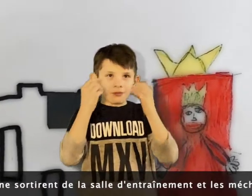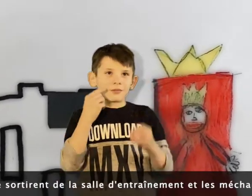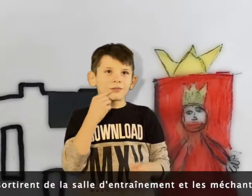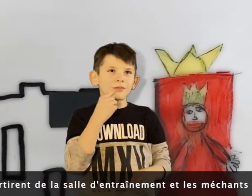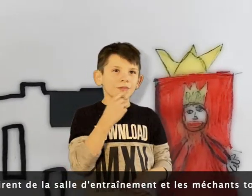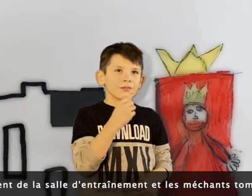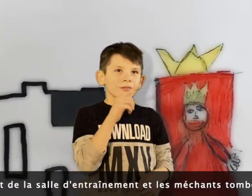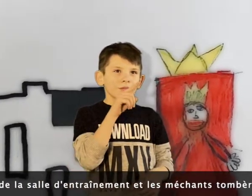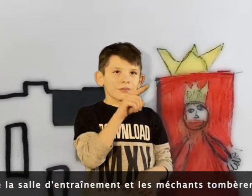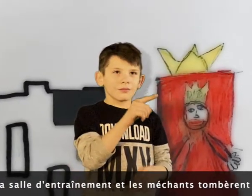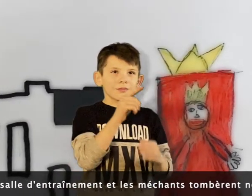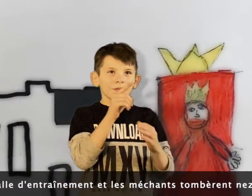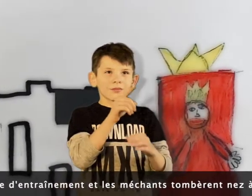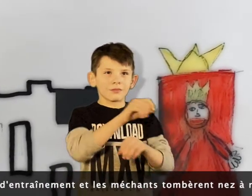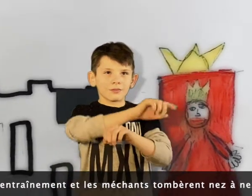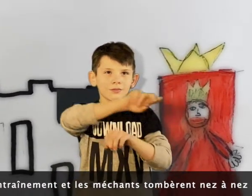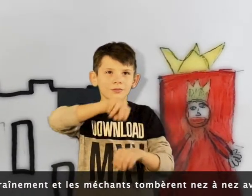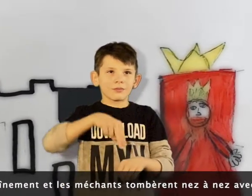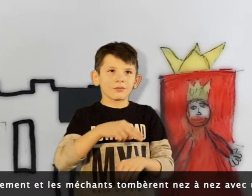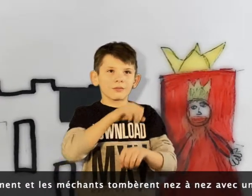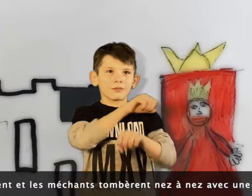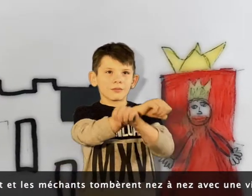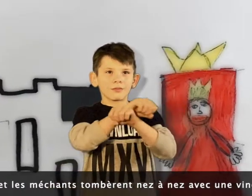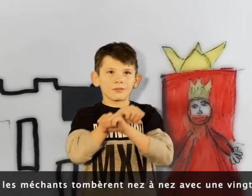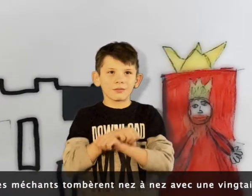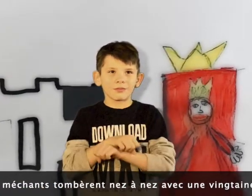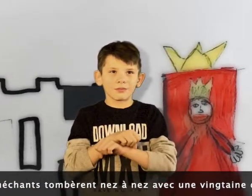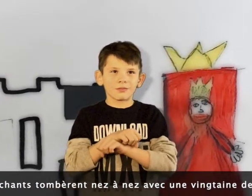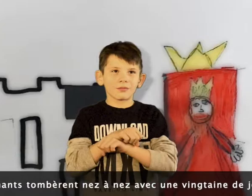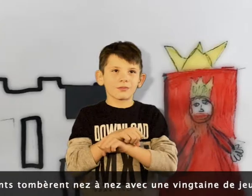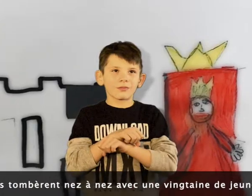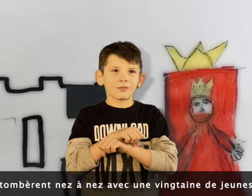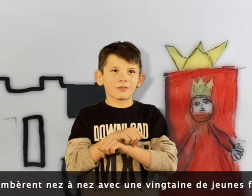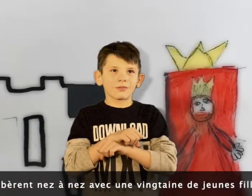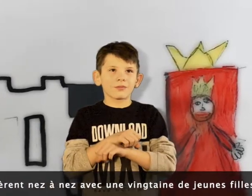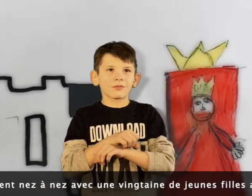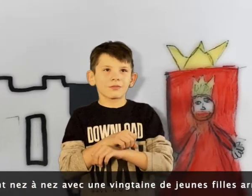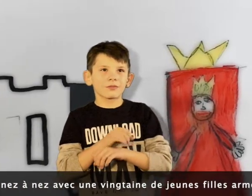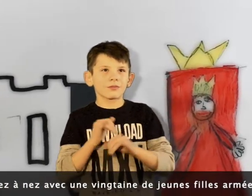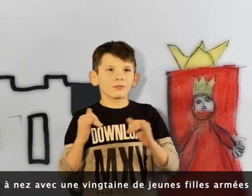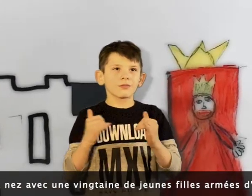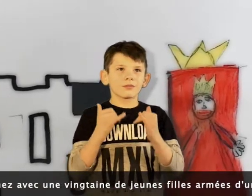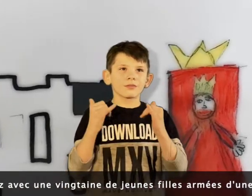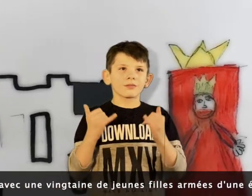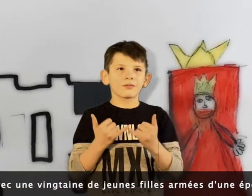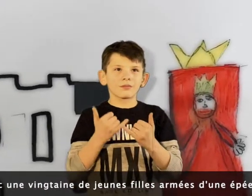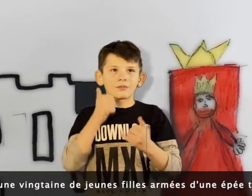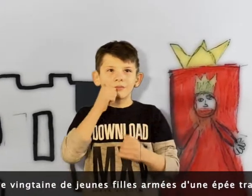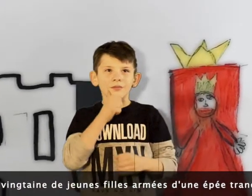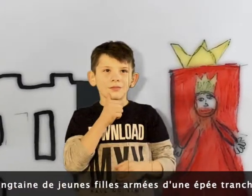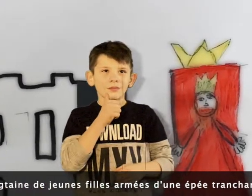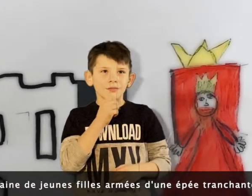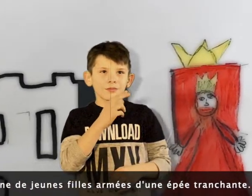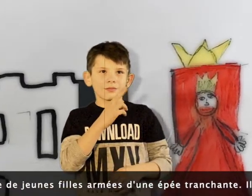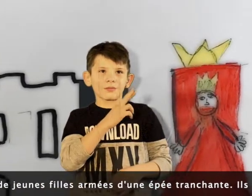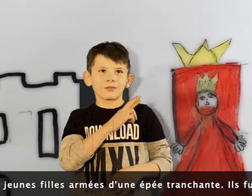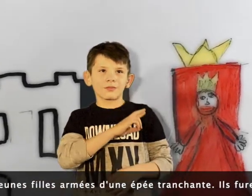d'entraînement et les méchants tombèrent nez à nez avec une vingtaine de jeunes filles armées d'une épée tranchante.